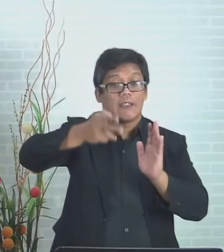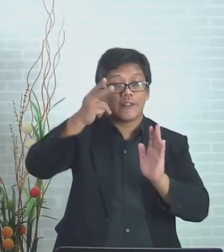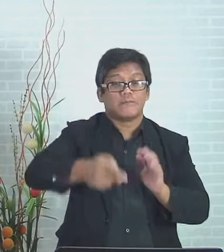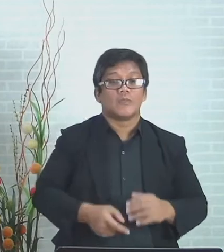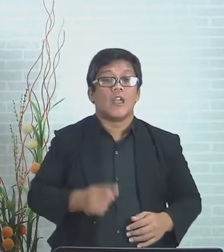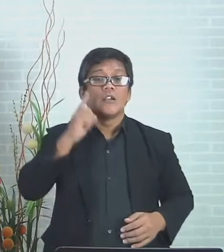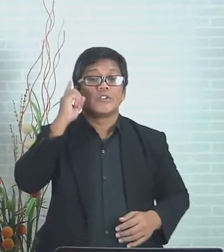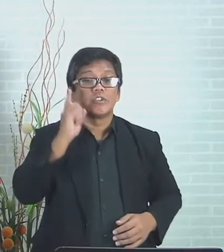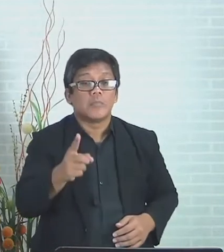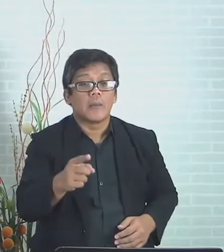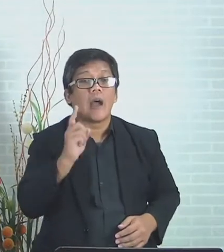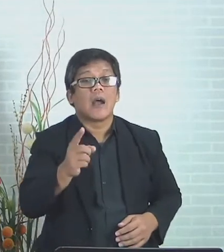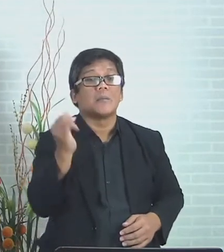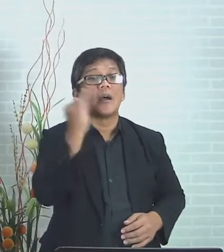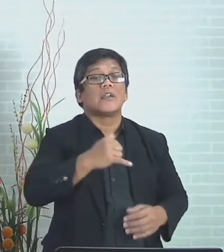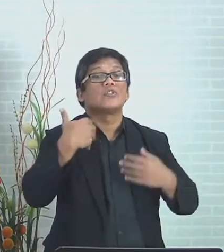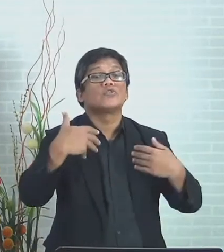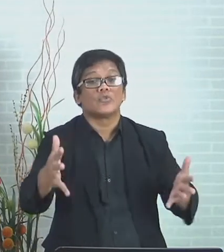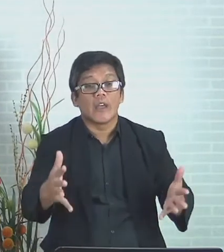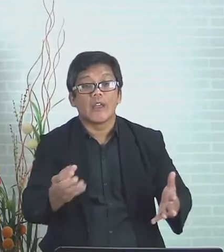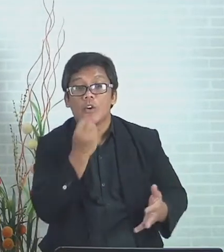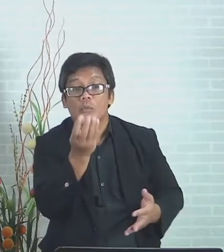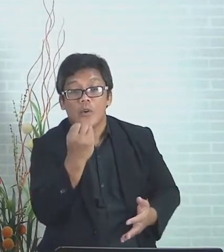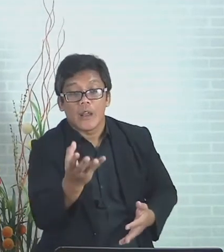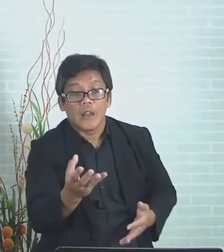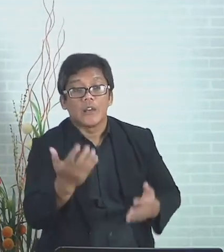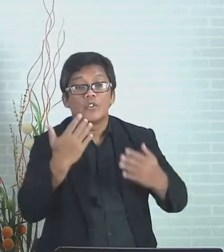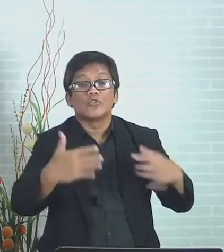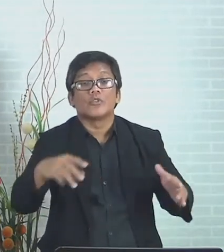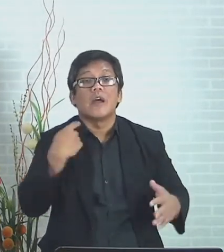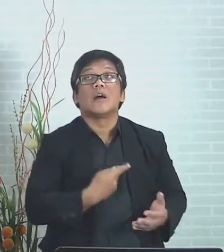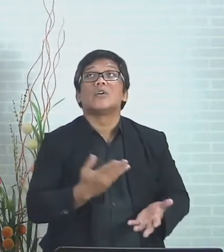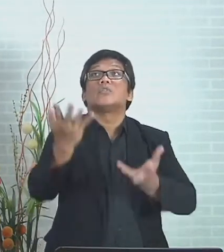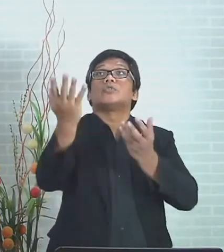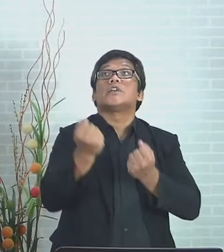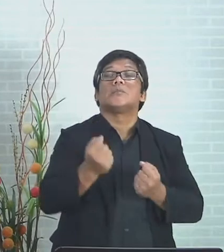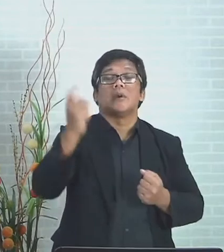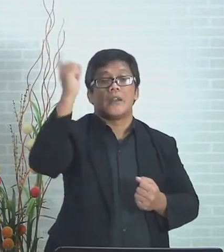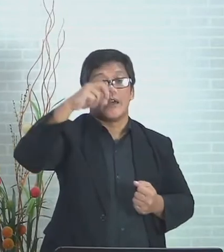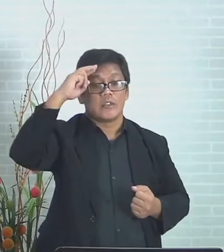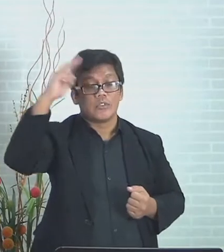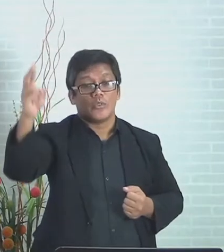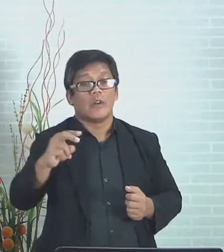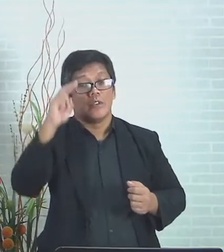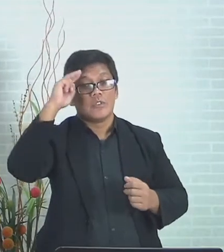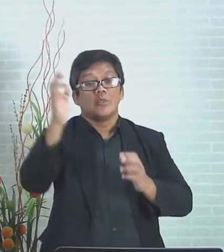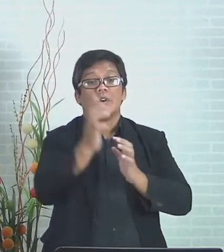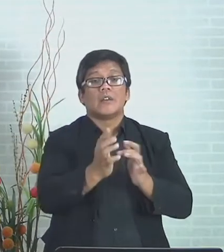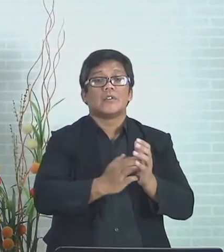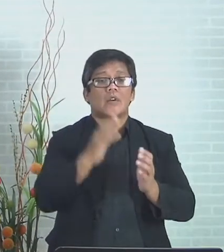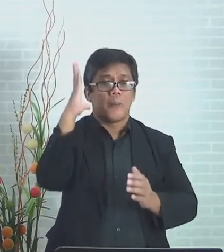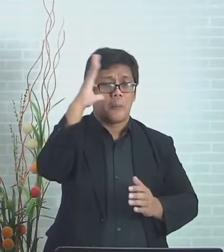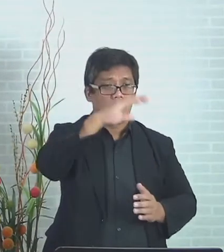Hai sebab apa yang telah kuteruskan kepadamu telah aku terima dari Tuhan yaitu bahwa Tuhan Yesus pada malam